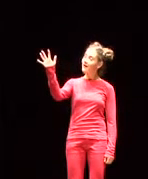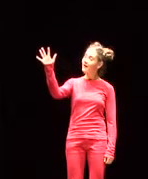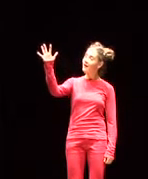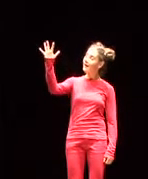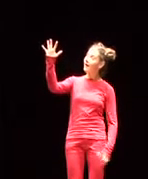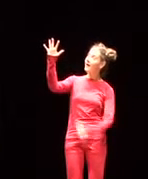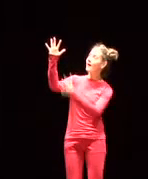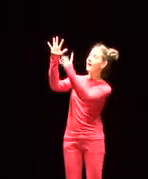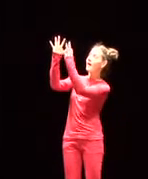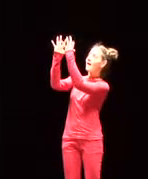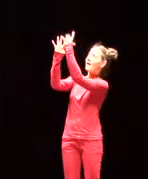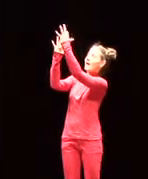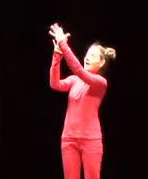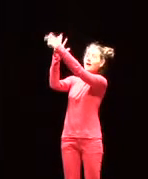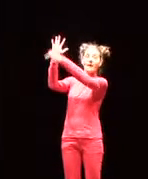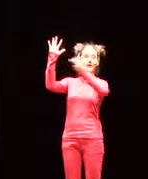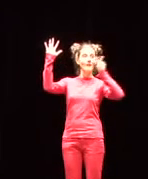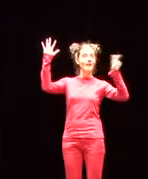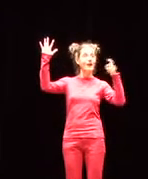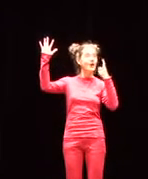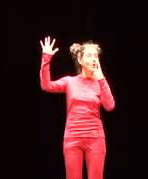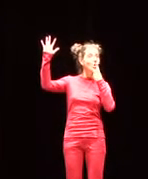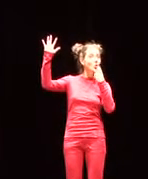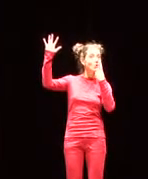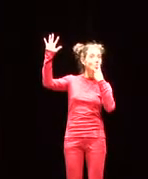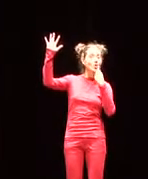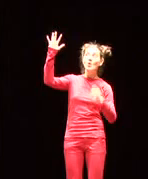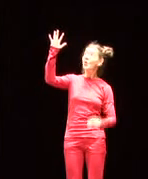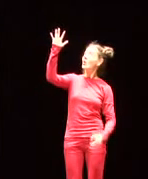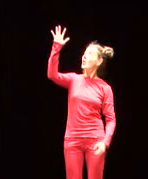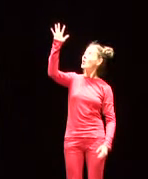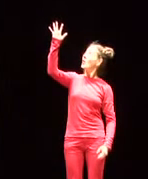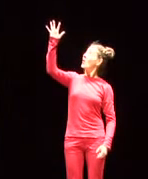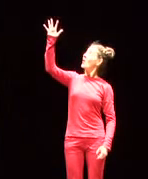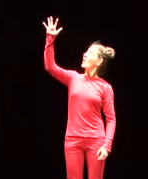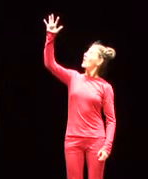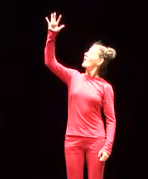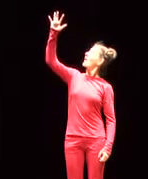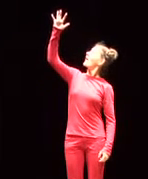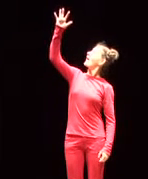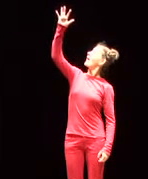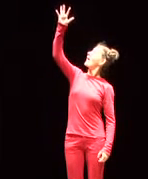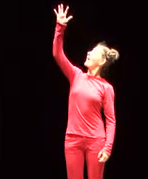un arbre aux feuilles vertes et rousses. Aussi, aussi